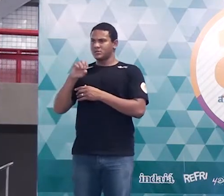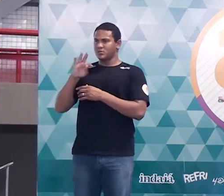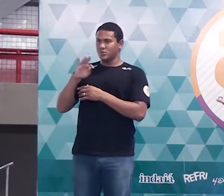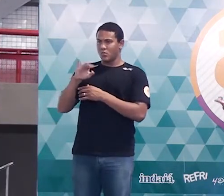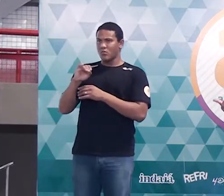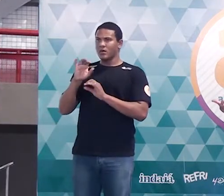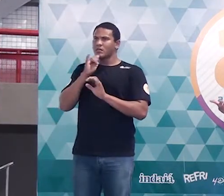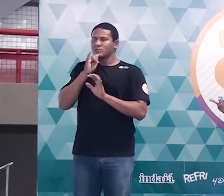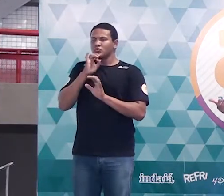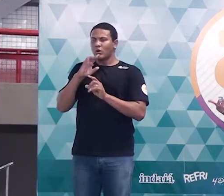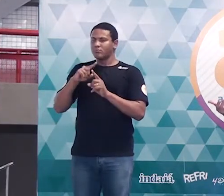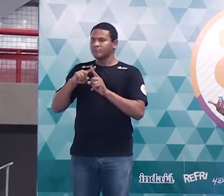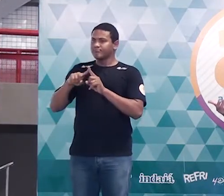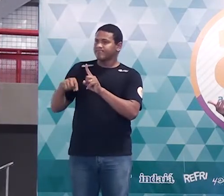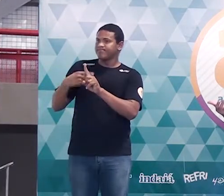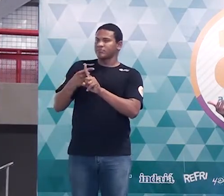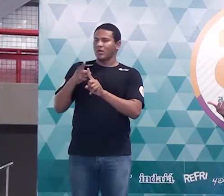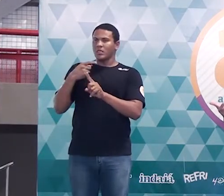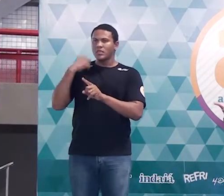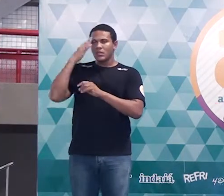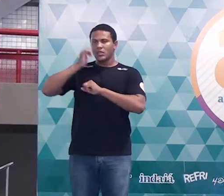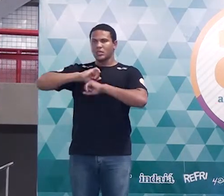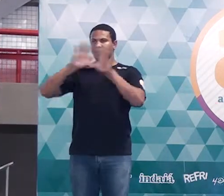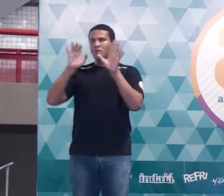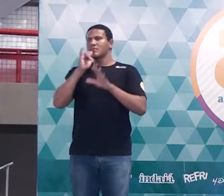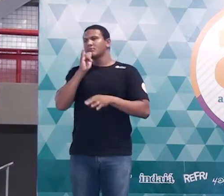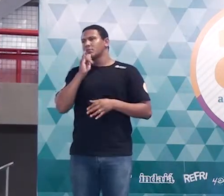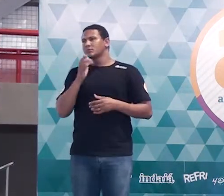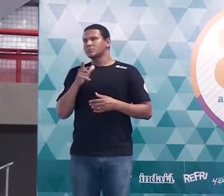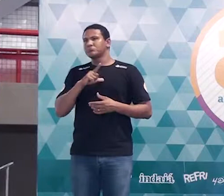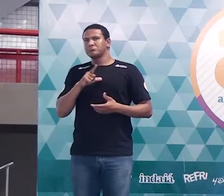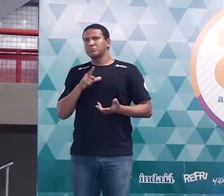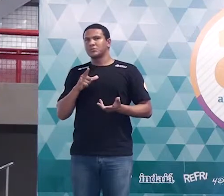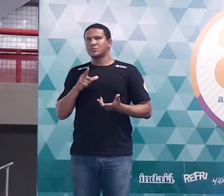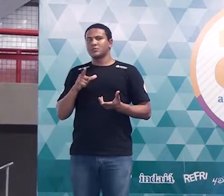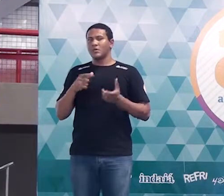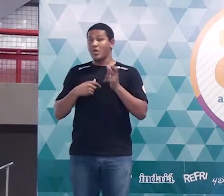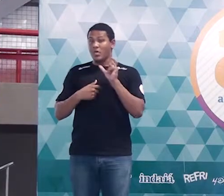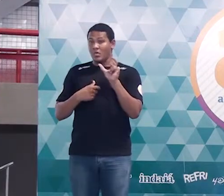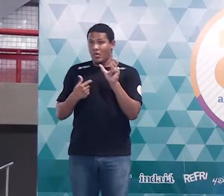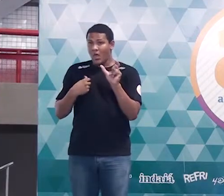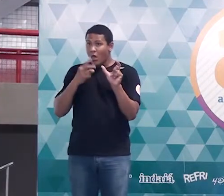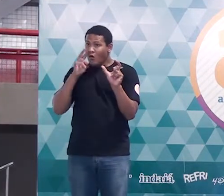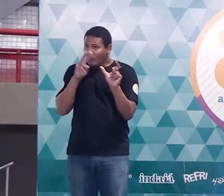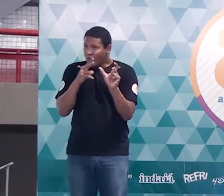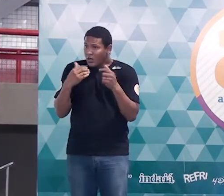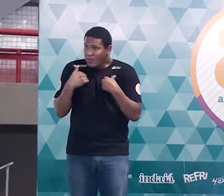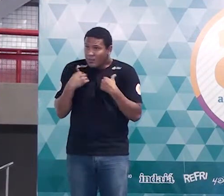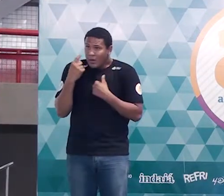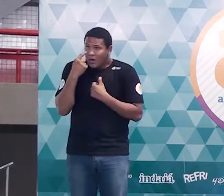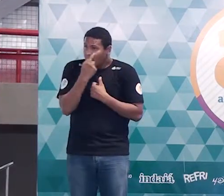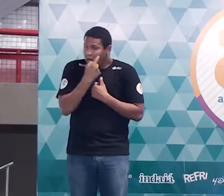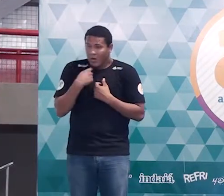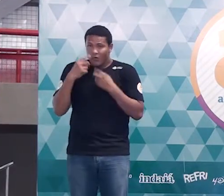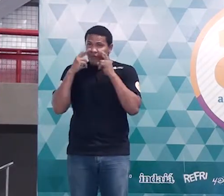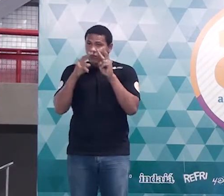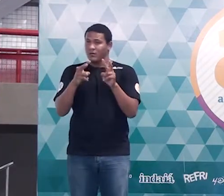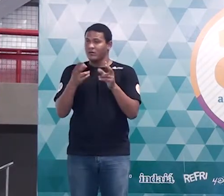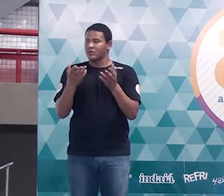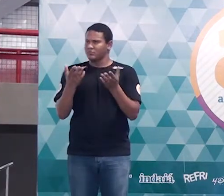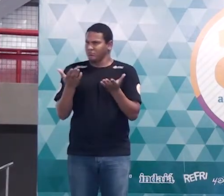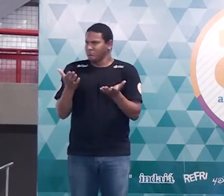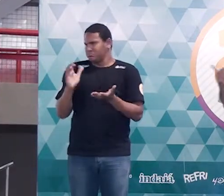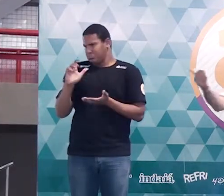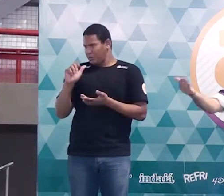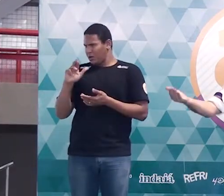para reforçar a ideia. Por exemplo, quando você diz, eu vi com os meus próprios olhos. É lógico que você